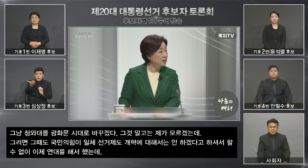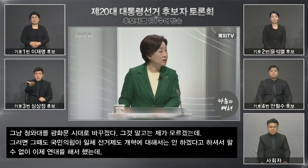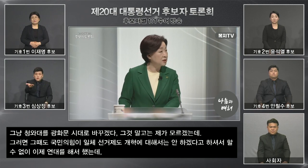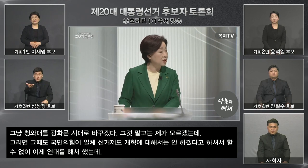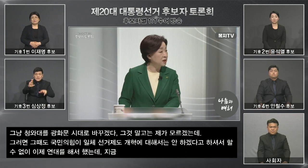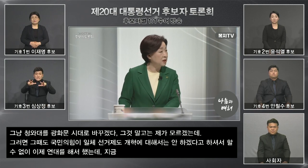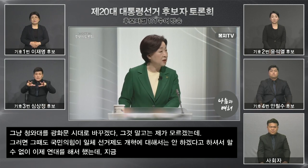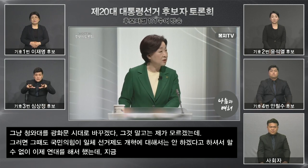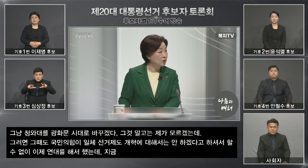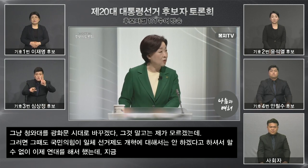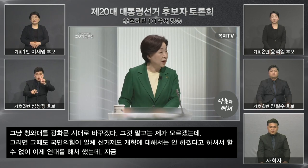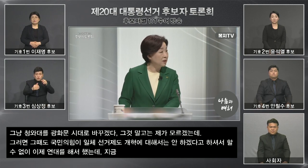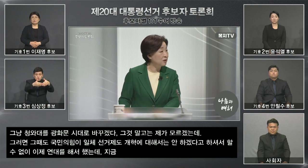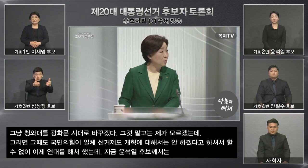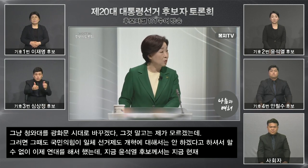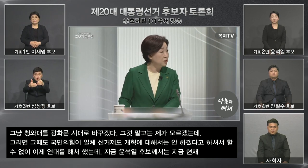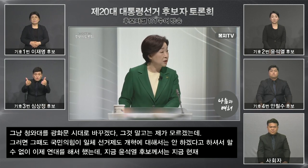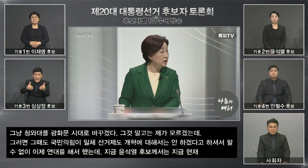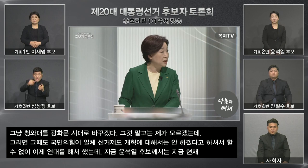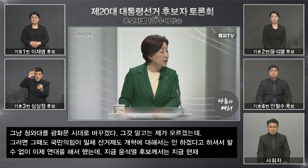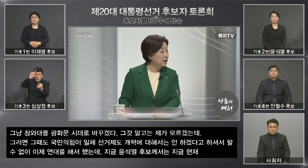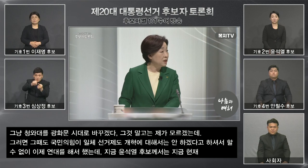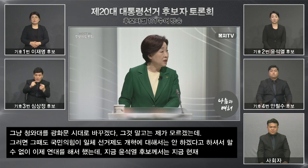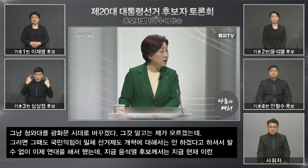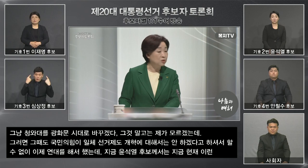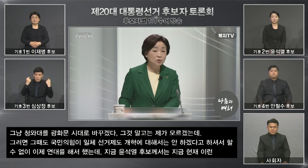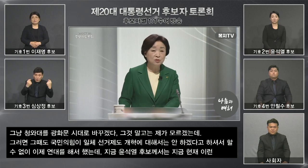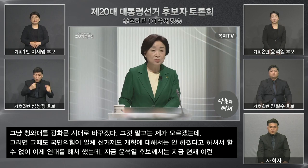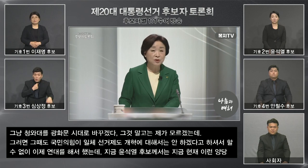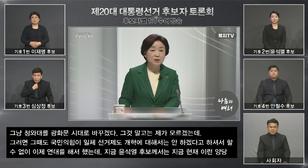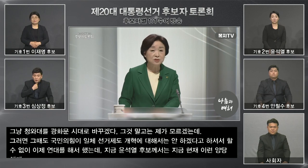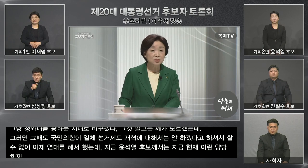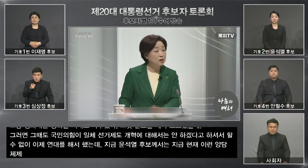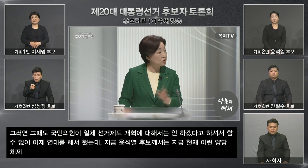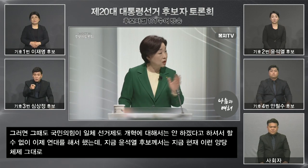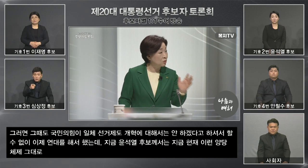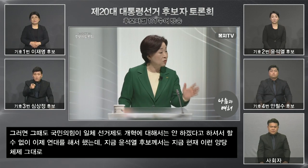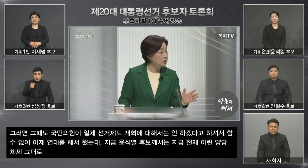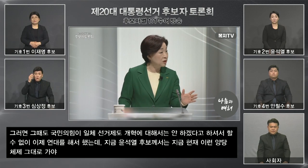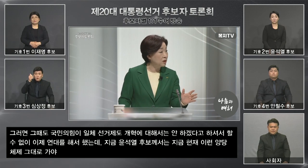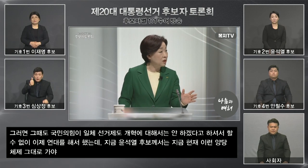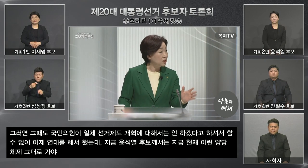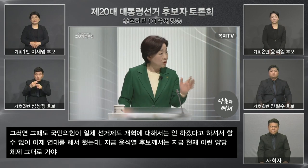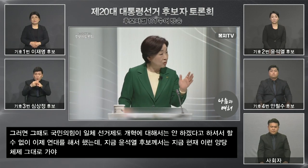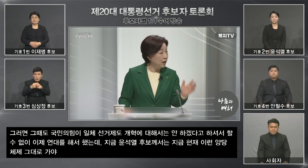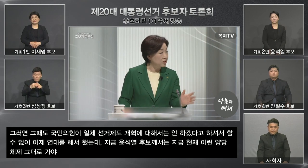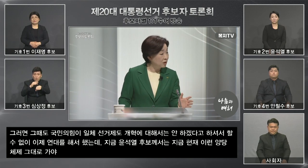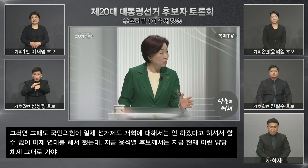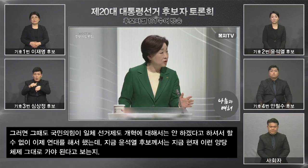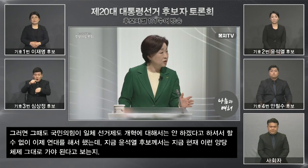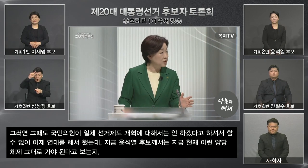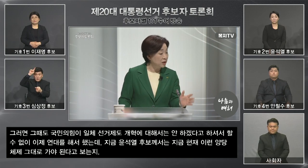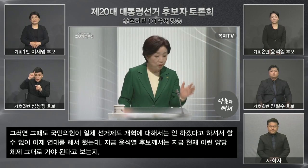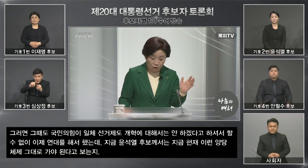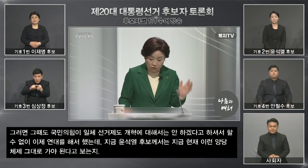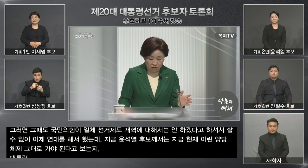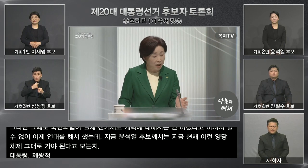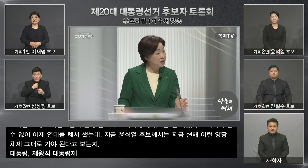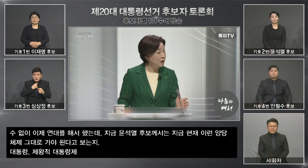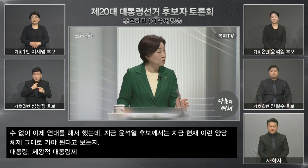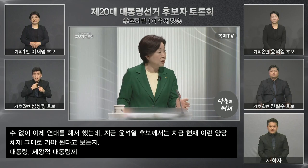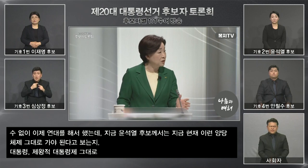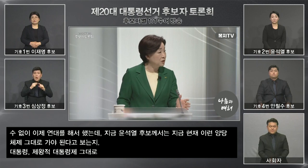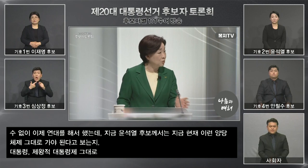현재 이런 양당 체제 그대로 가야 된다고 보는지 대통령, 제왕적 대통령제 그대로 가야 된다고 보시는지 아니면